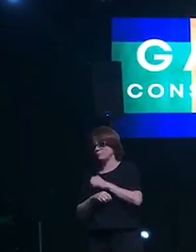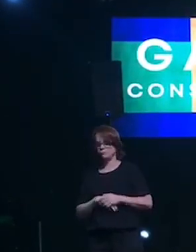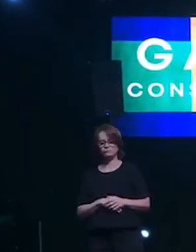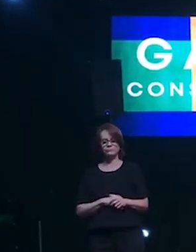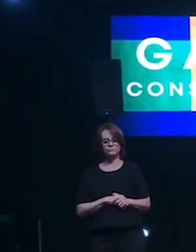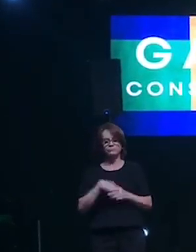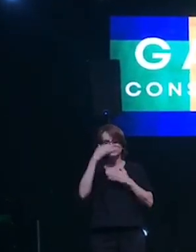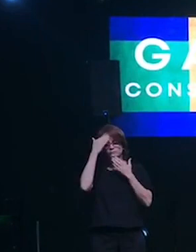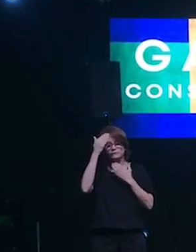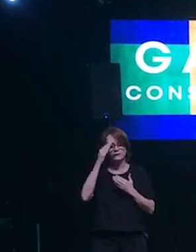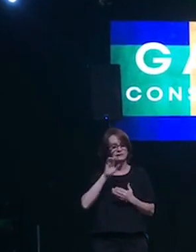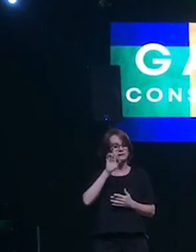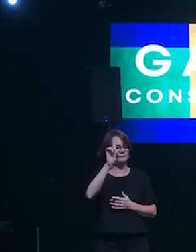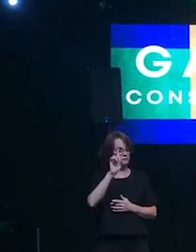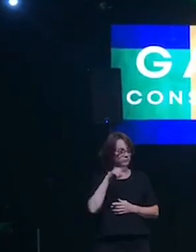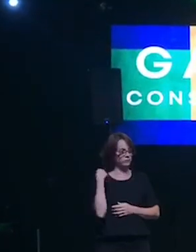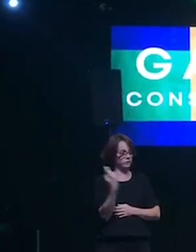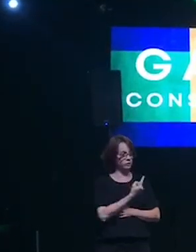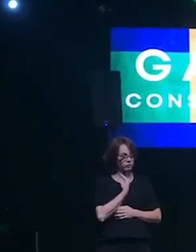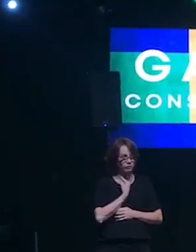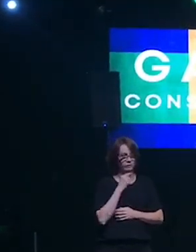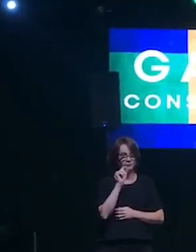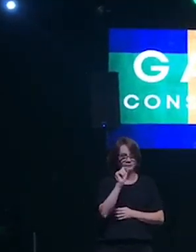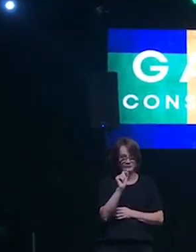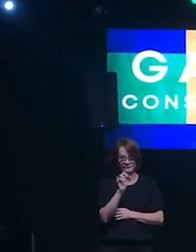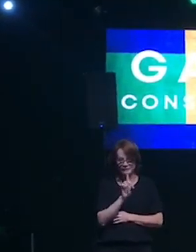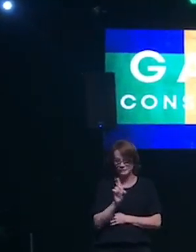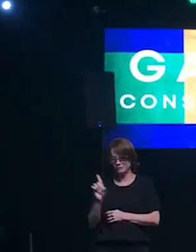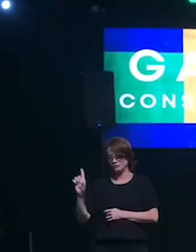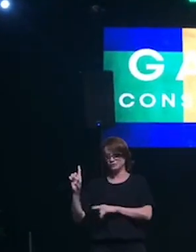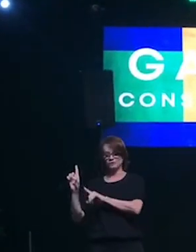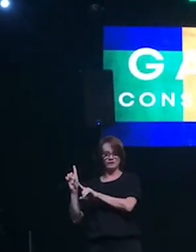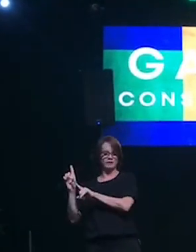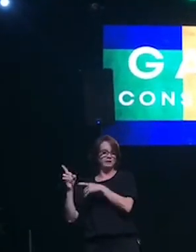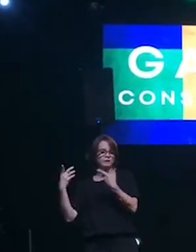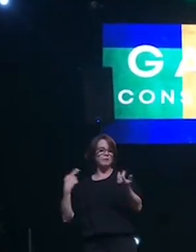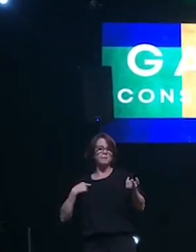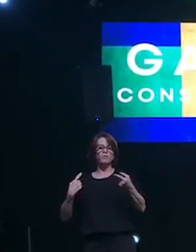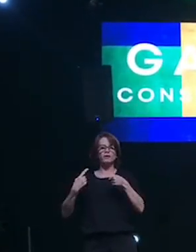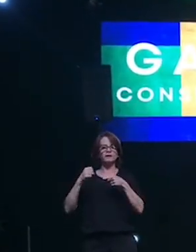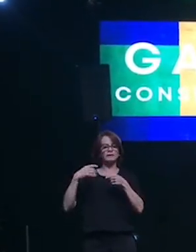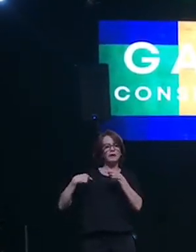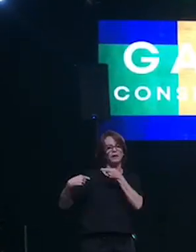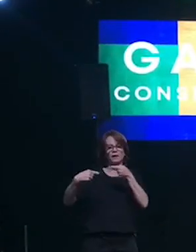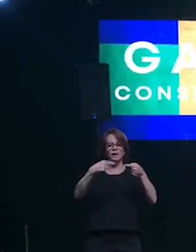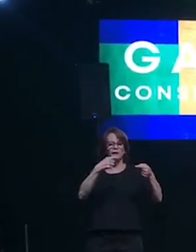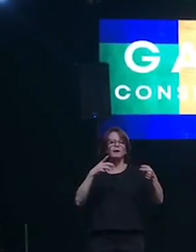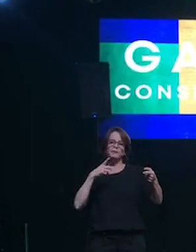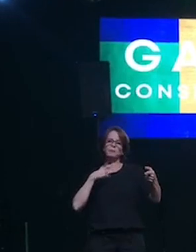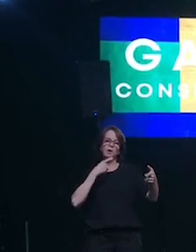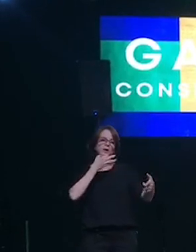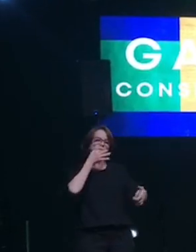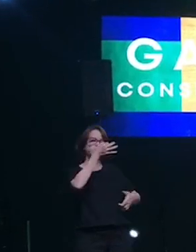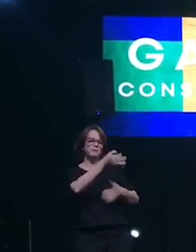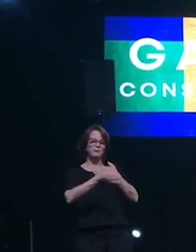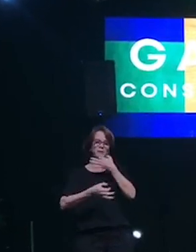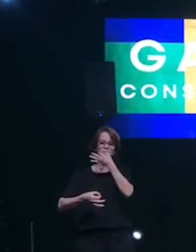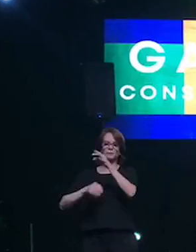graças a Deus que a gente é de direita, que aí a gente pode discordar sem ter problema nenhum de discordar.